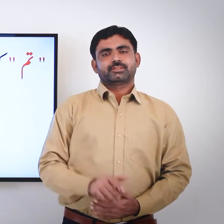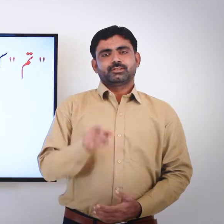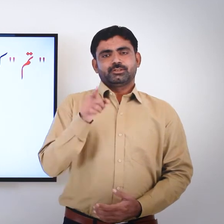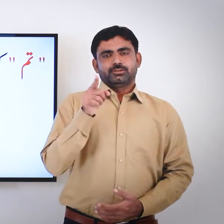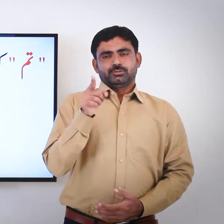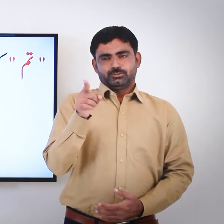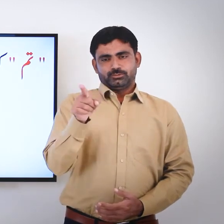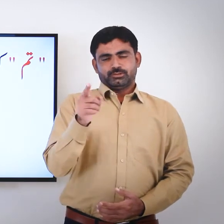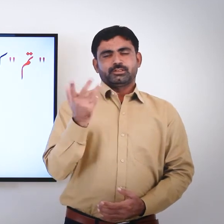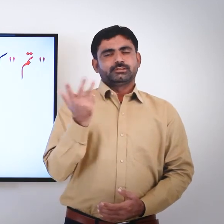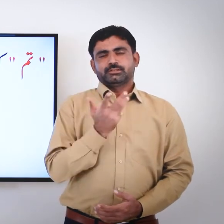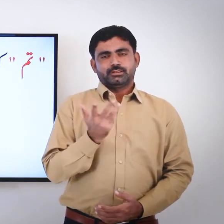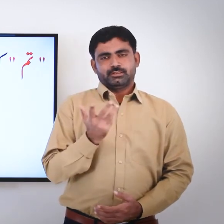تم کیا کر رہے ہو؟